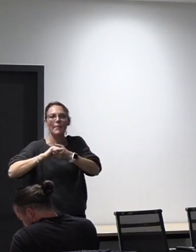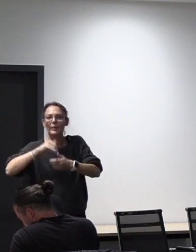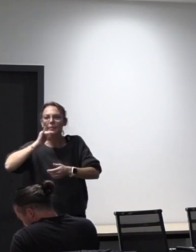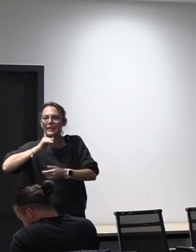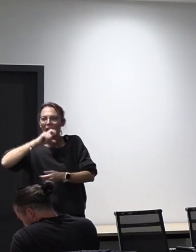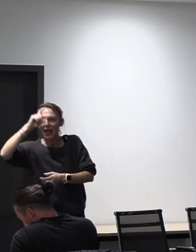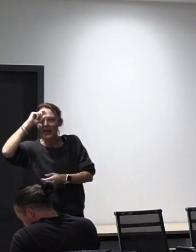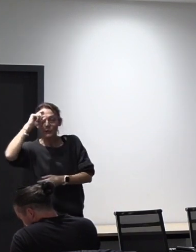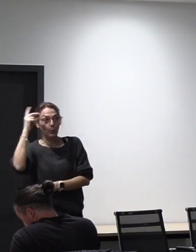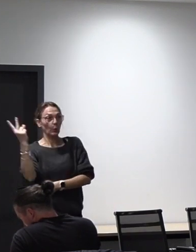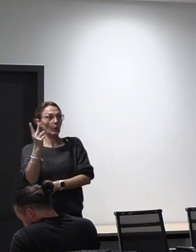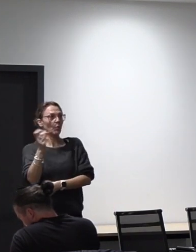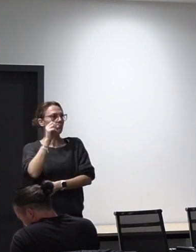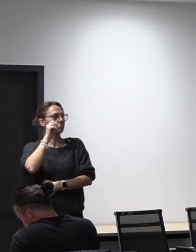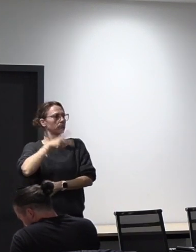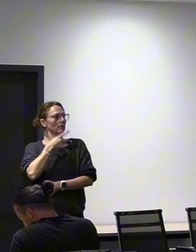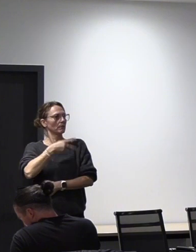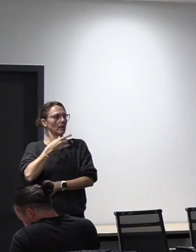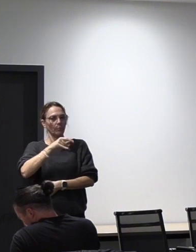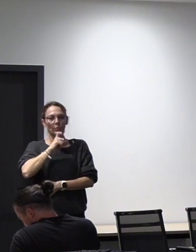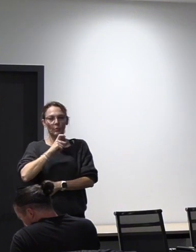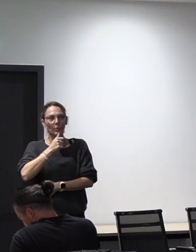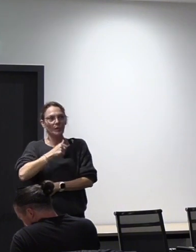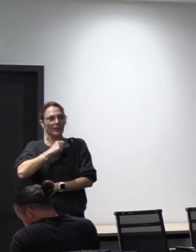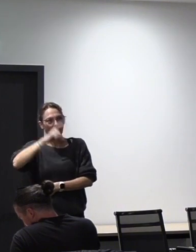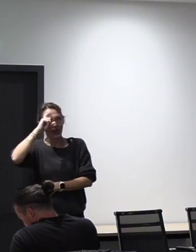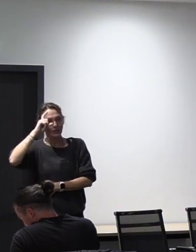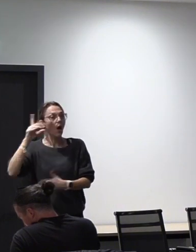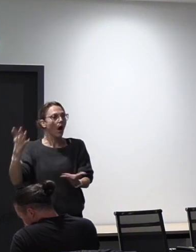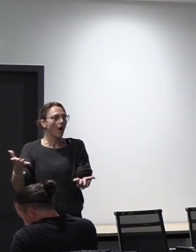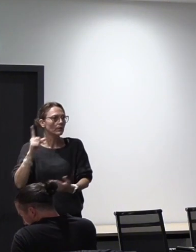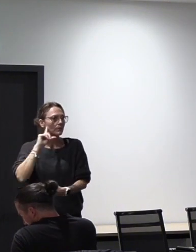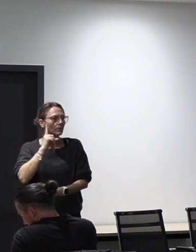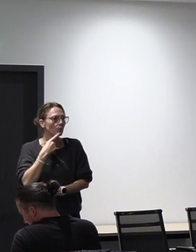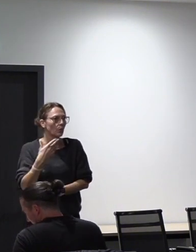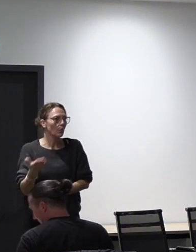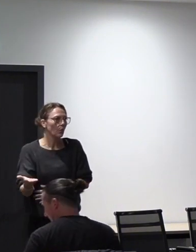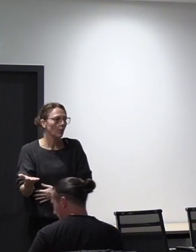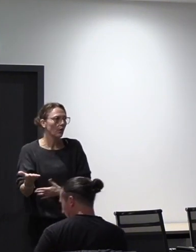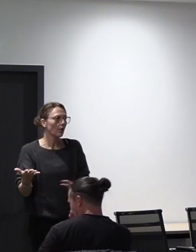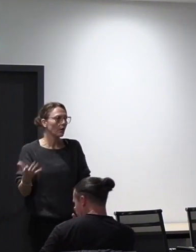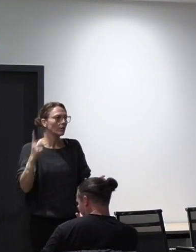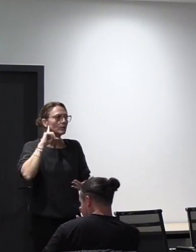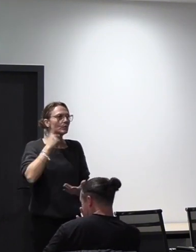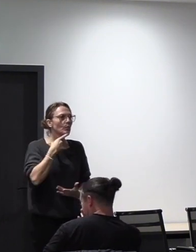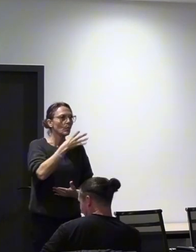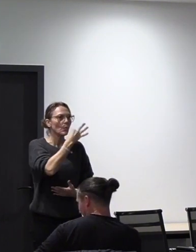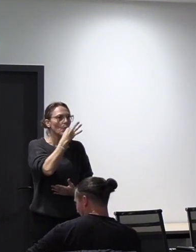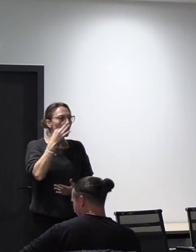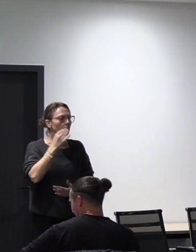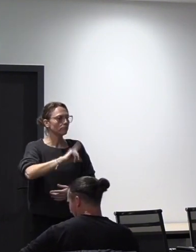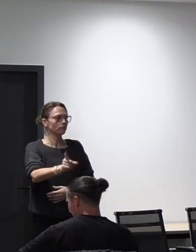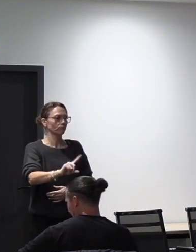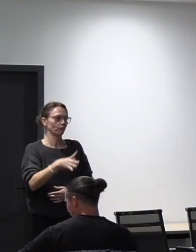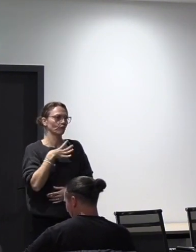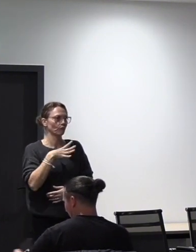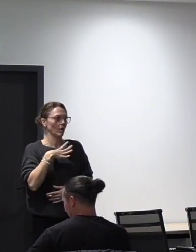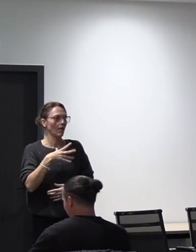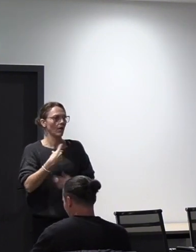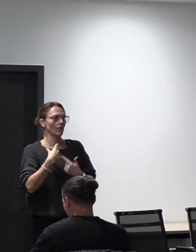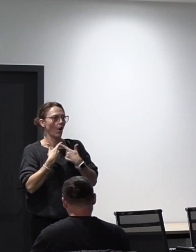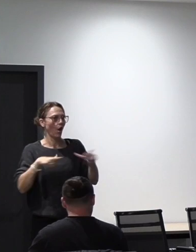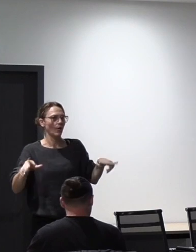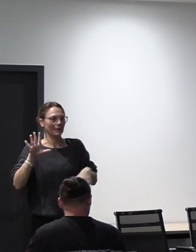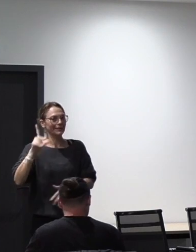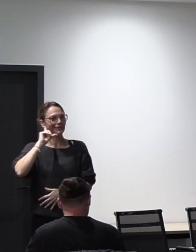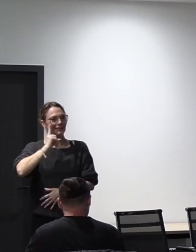tous les deux médecins, les parents. Le petit garçon s'est trouvé sourd. On dit sourd-muet, en fait il n'est pas muet, il a un autre langage, mais il est